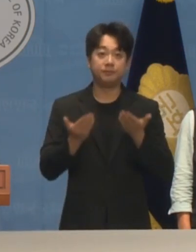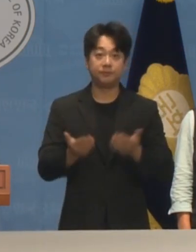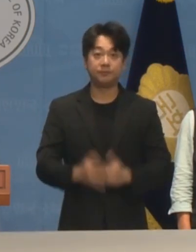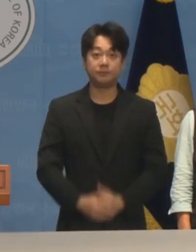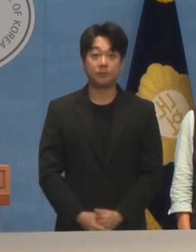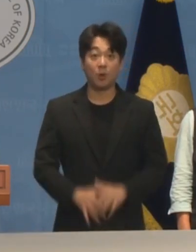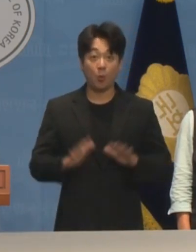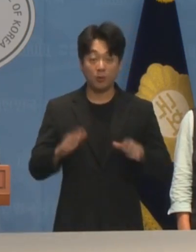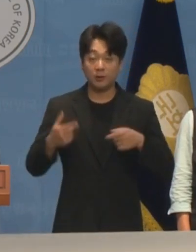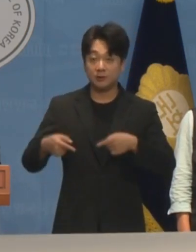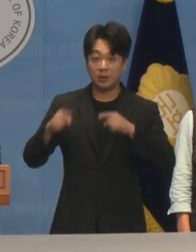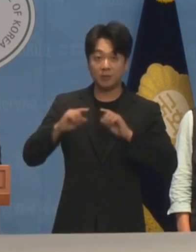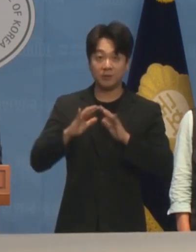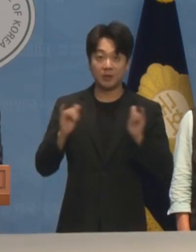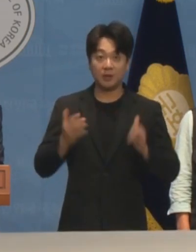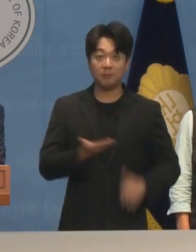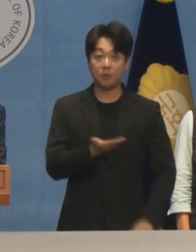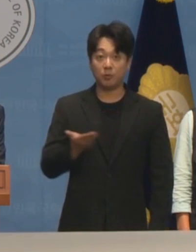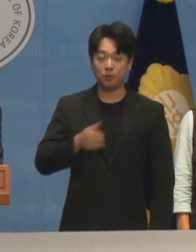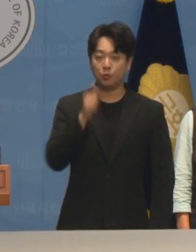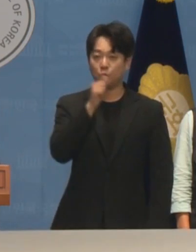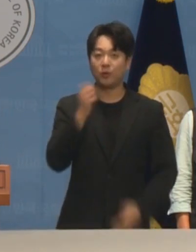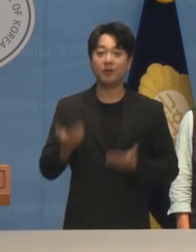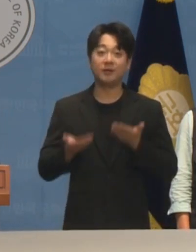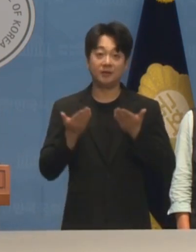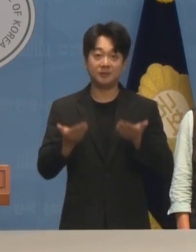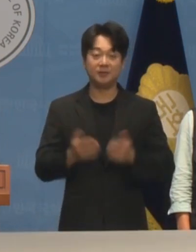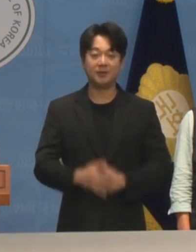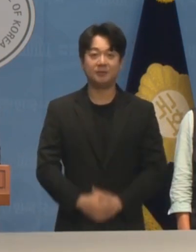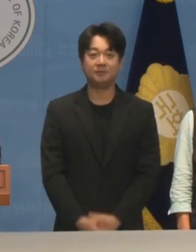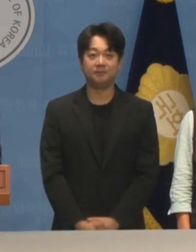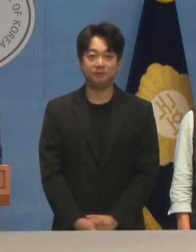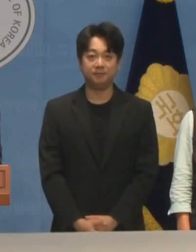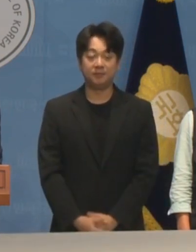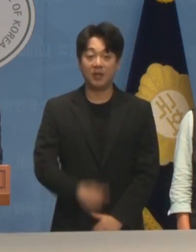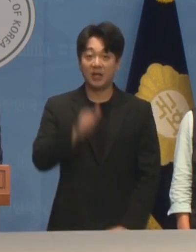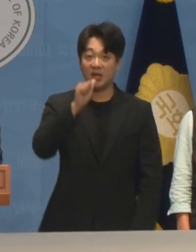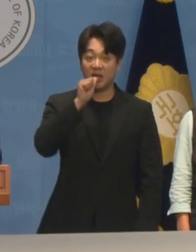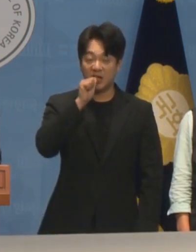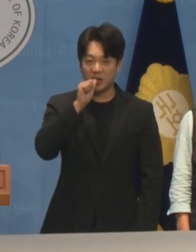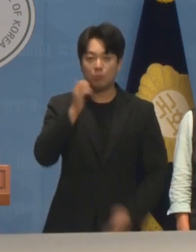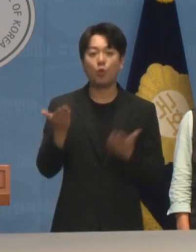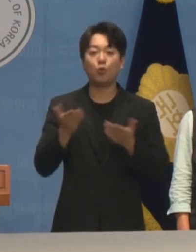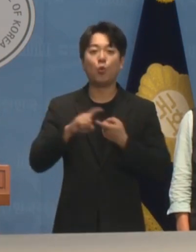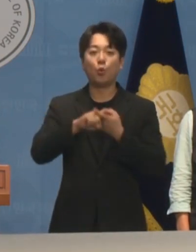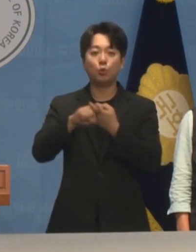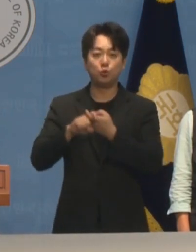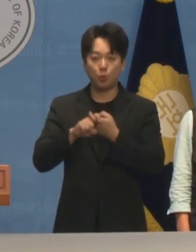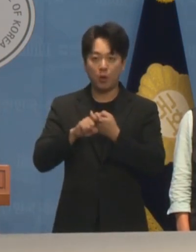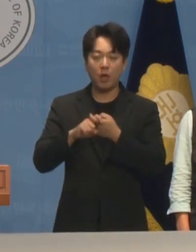참여하신 분들 좀 이렇게 소개를 좀 드리도록 하겠습니다. 우리 금속노조의 허원 부위원장님이십니다.